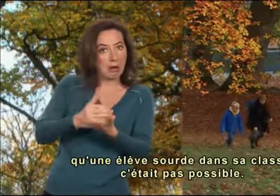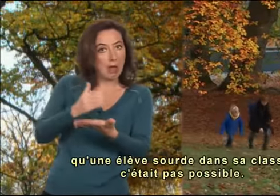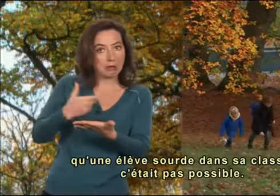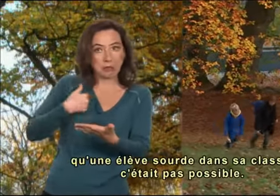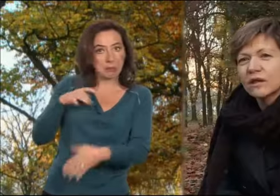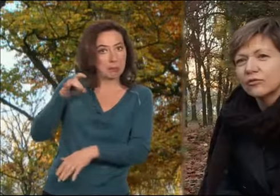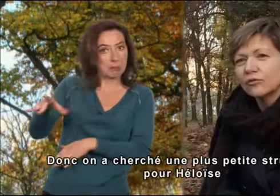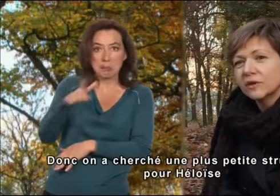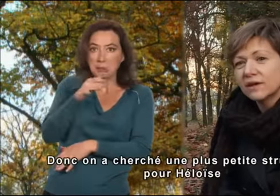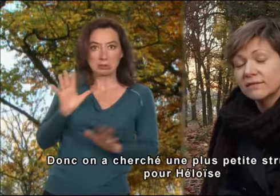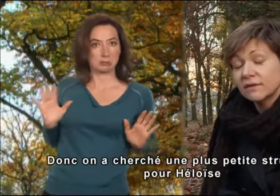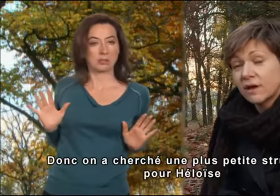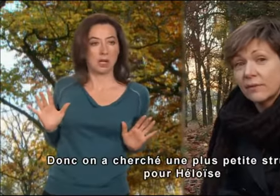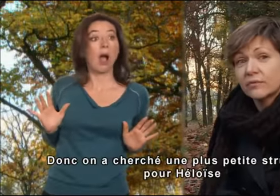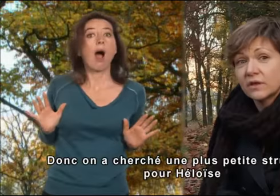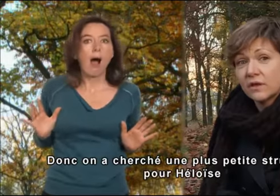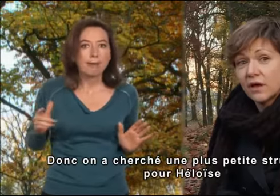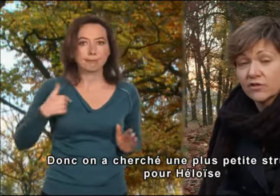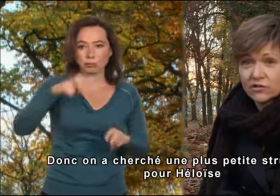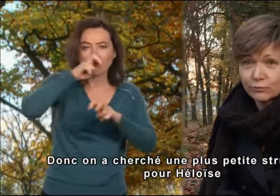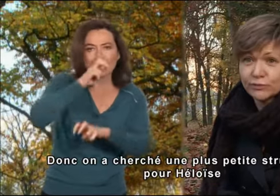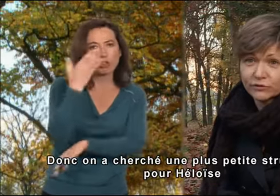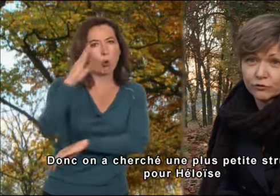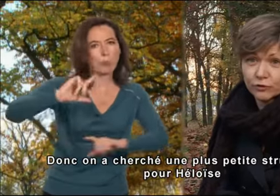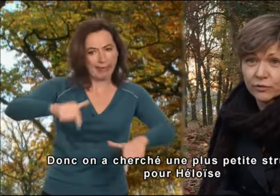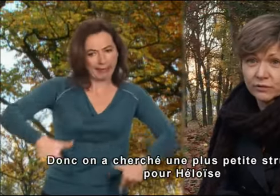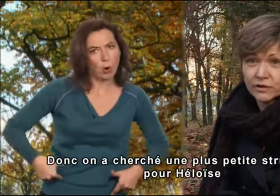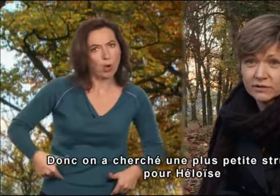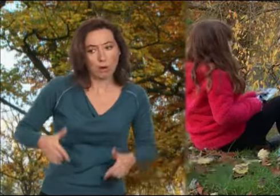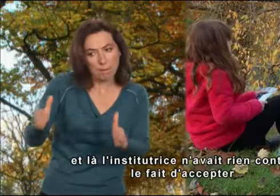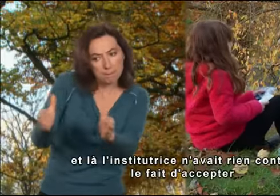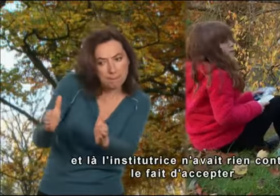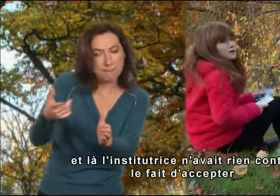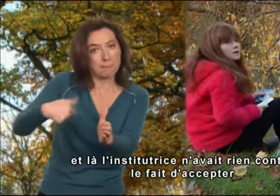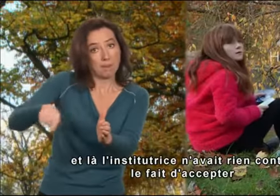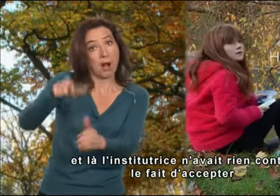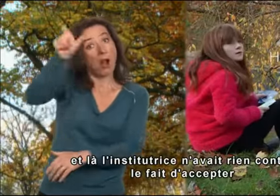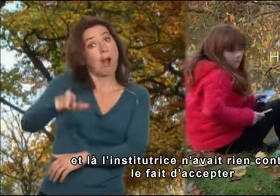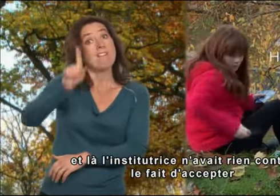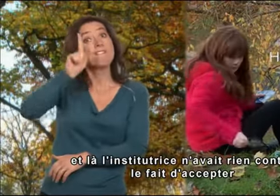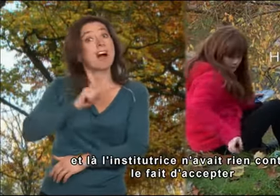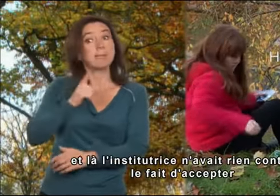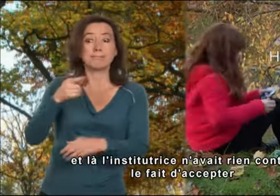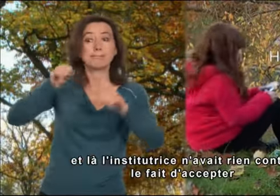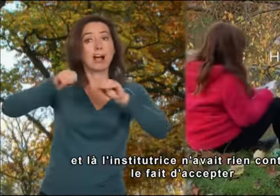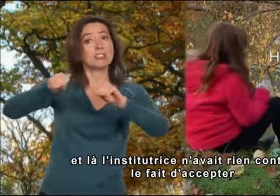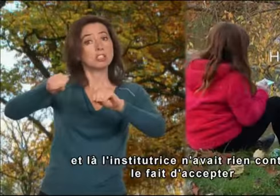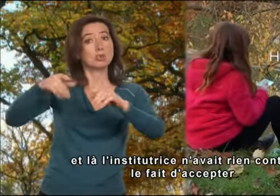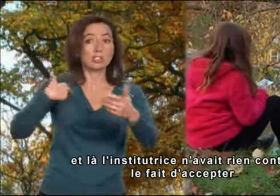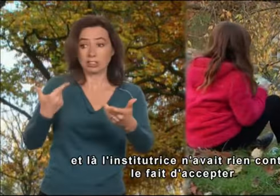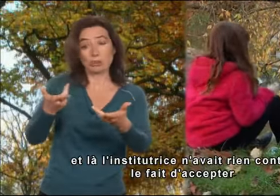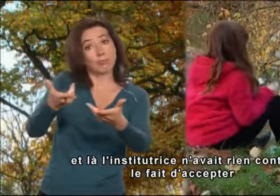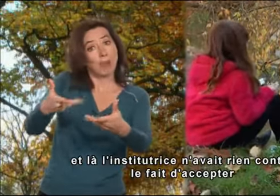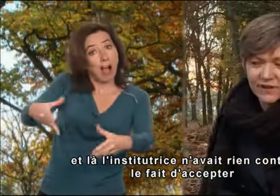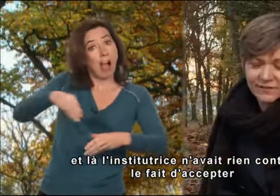pas possible. Donc on a été amenés à chercher une plus petite structure pour Héloïse. Et là, l'institutrice n'avait